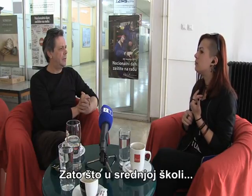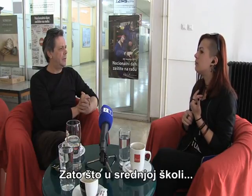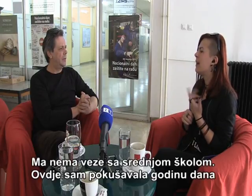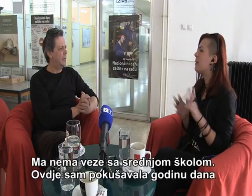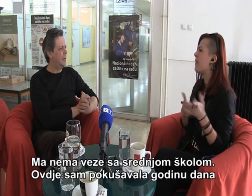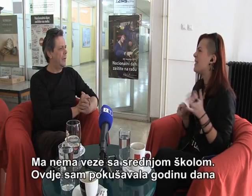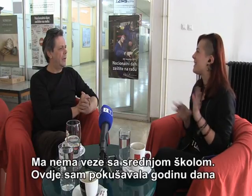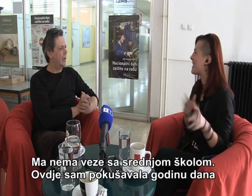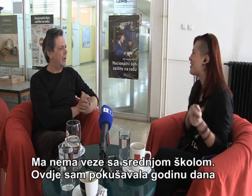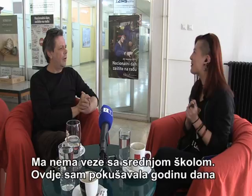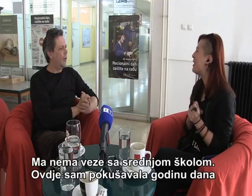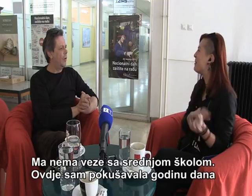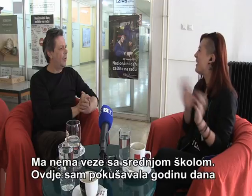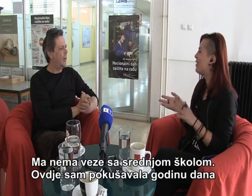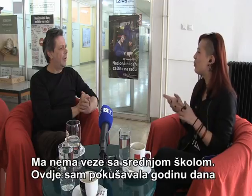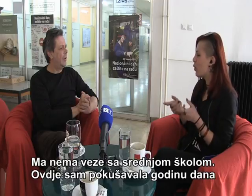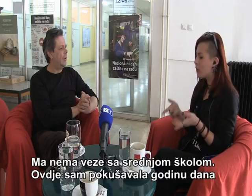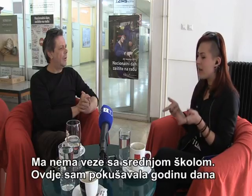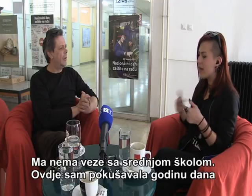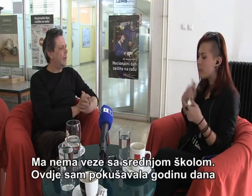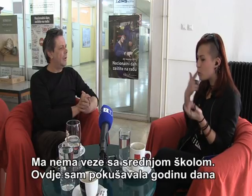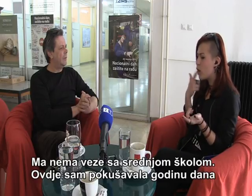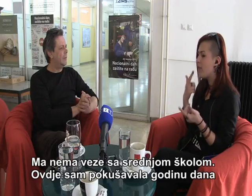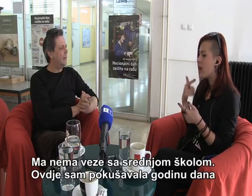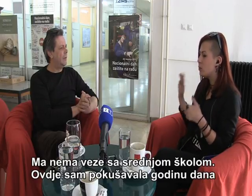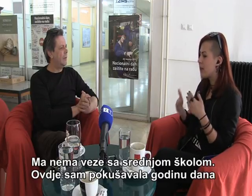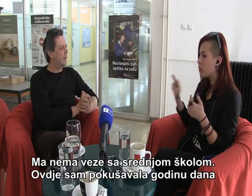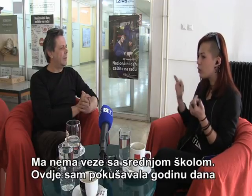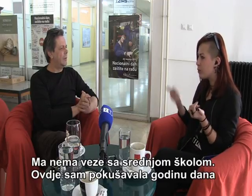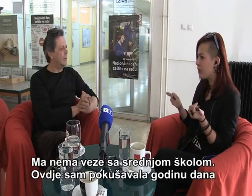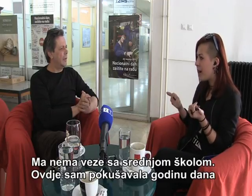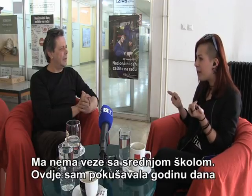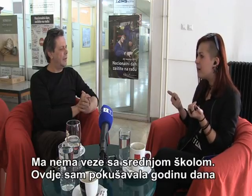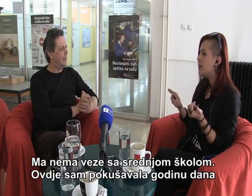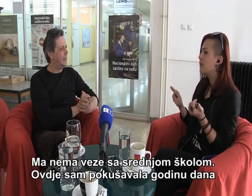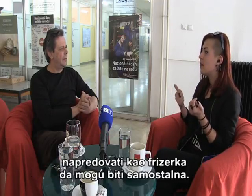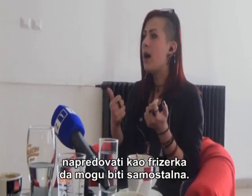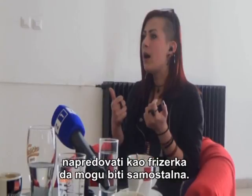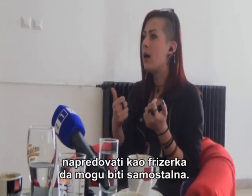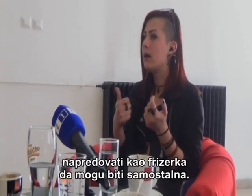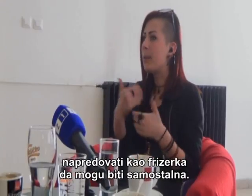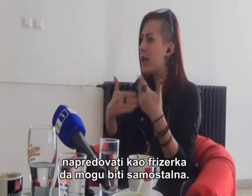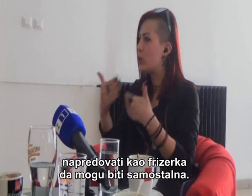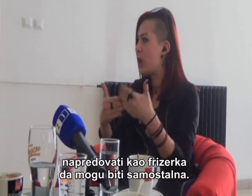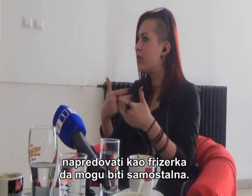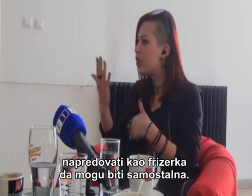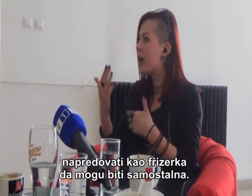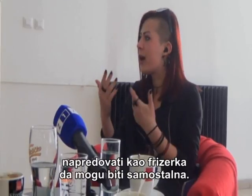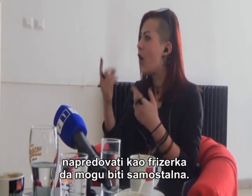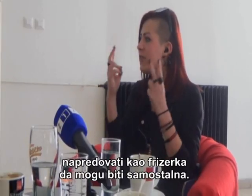pa nemam već na srednjoj školi, ovdje ja to pokušavala u zadnjih godinu dana da napetujem više kao